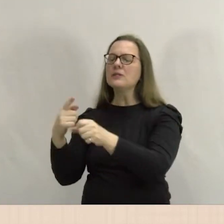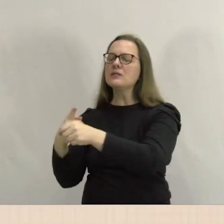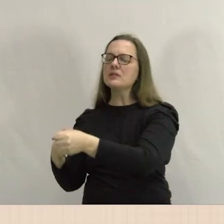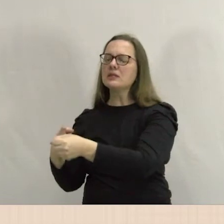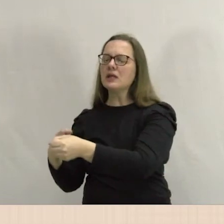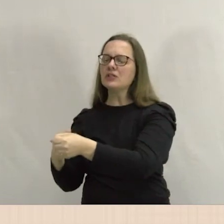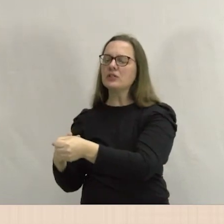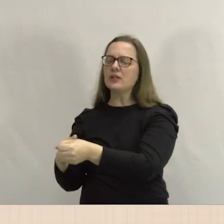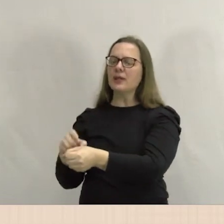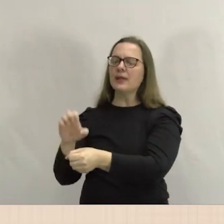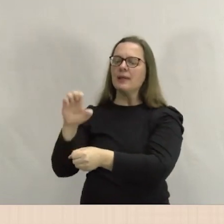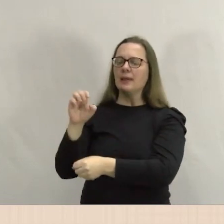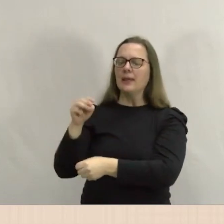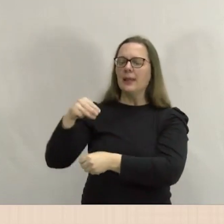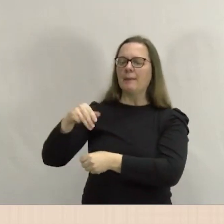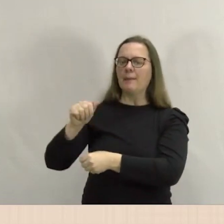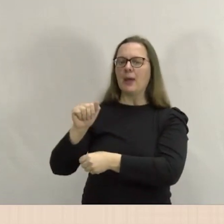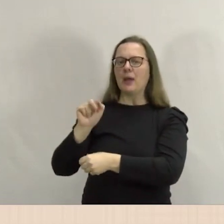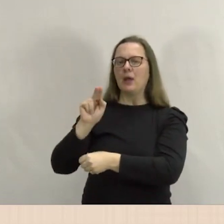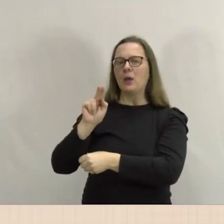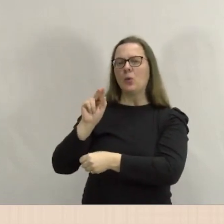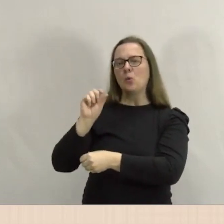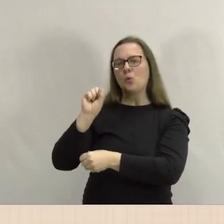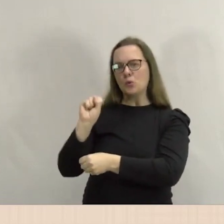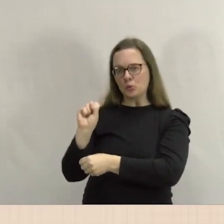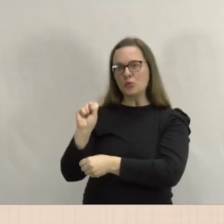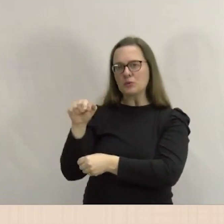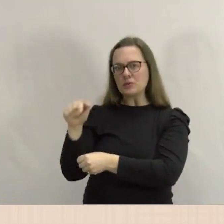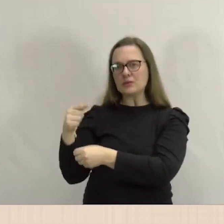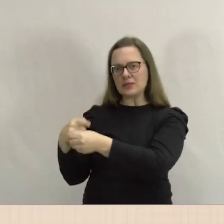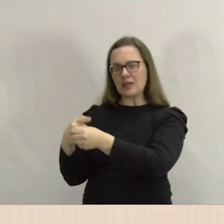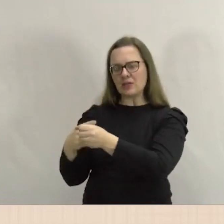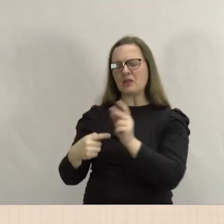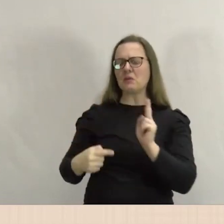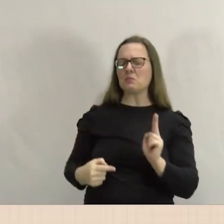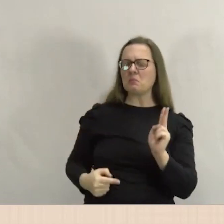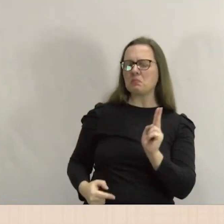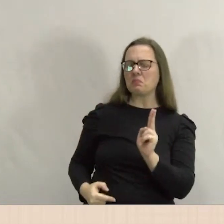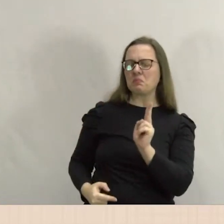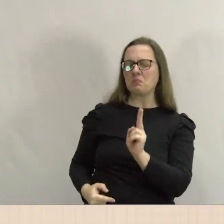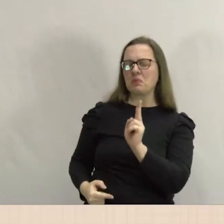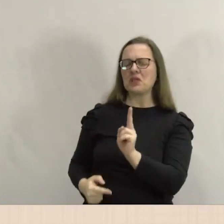conversando durante o trajeto sobre os últimos acontecimentos